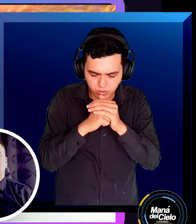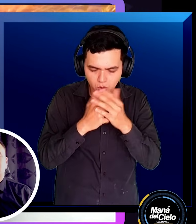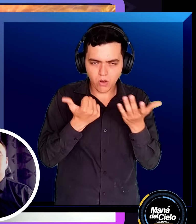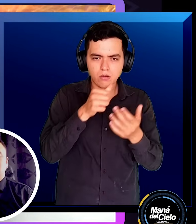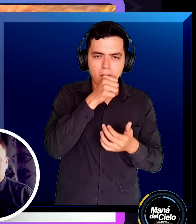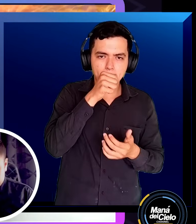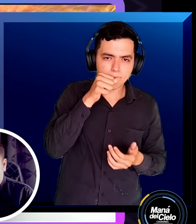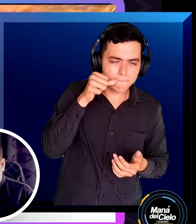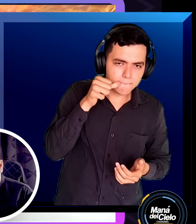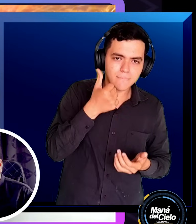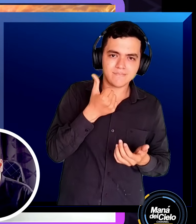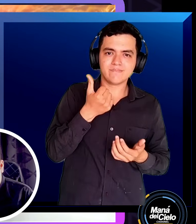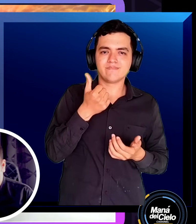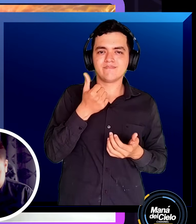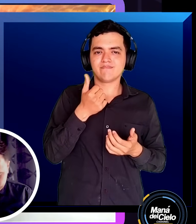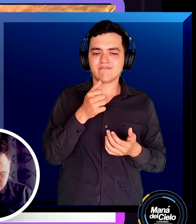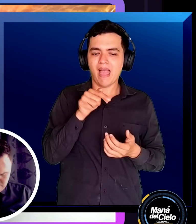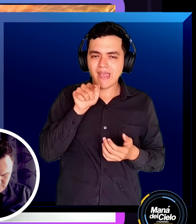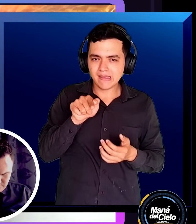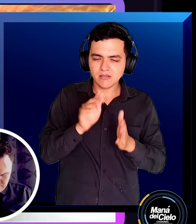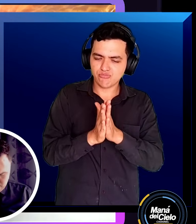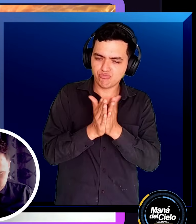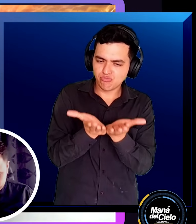programas y programas.